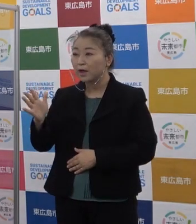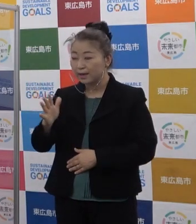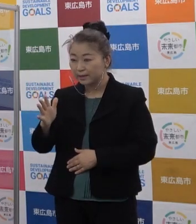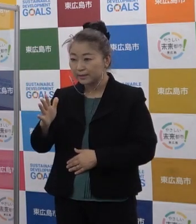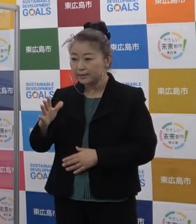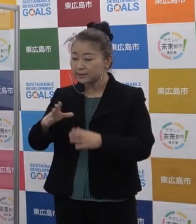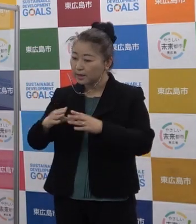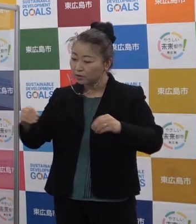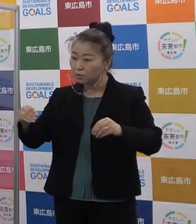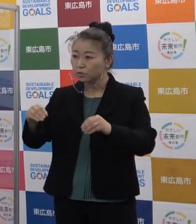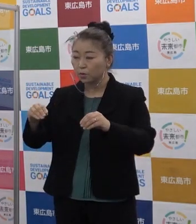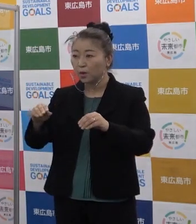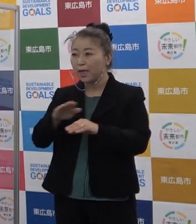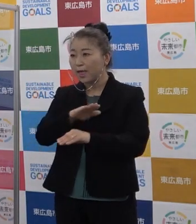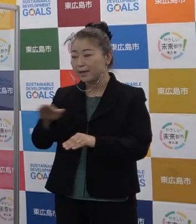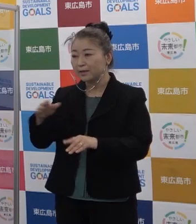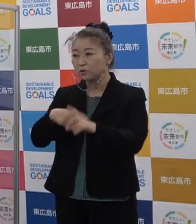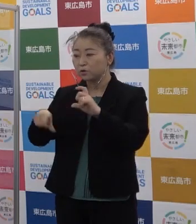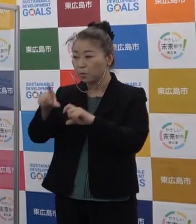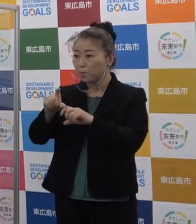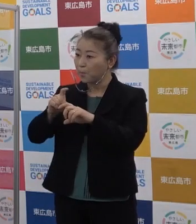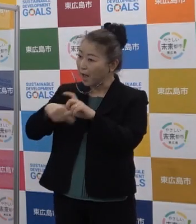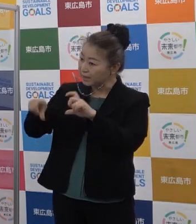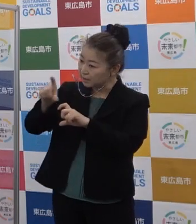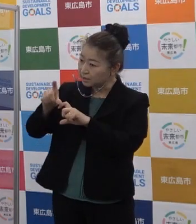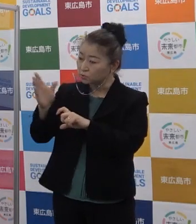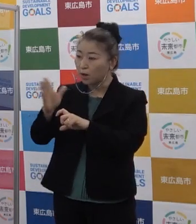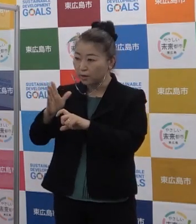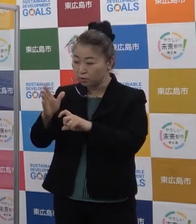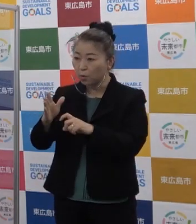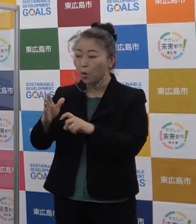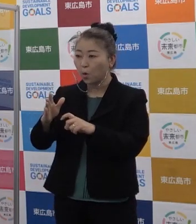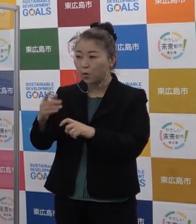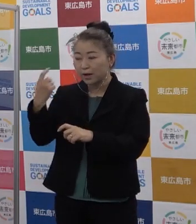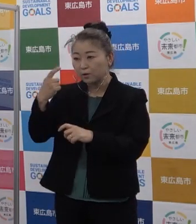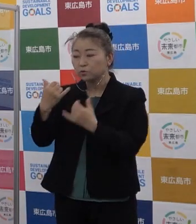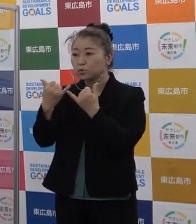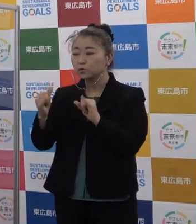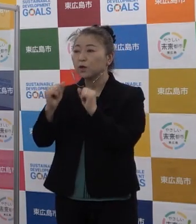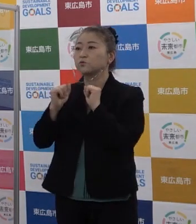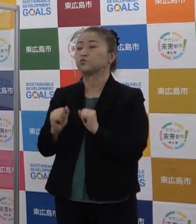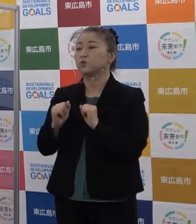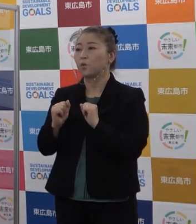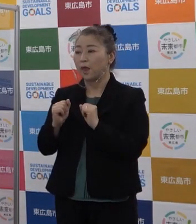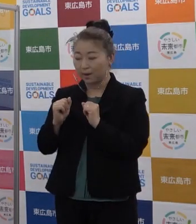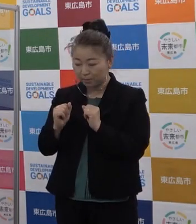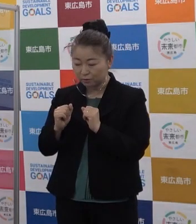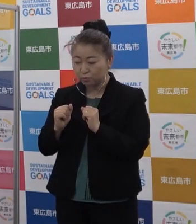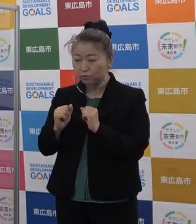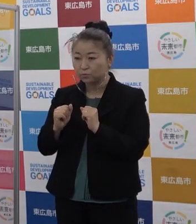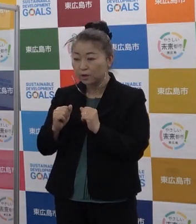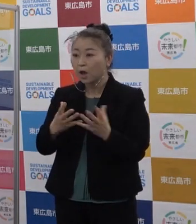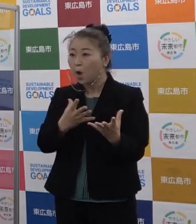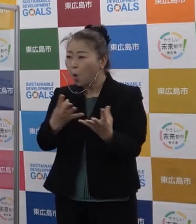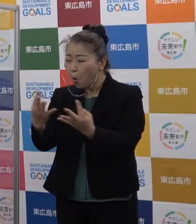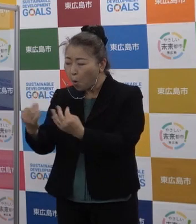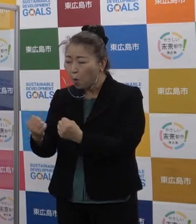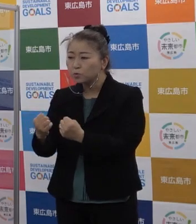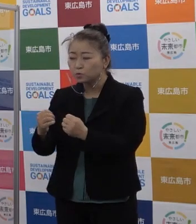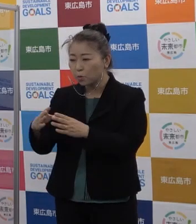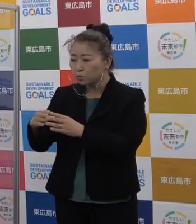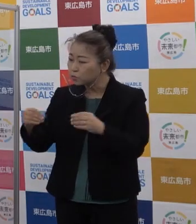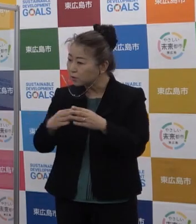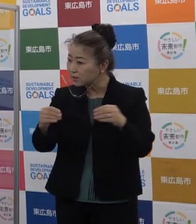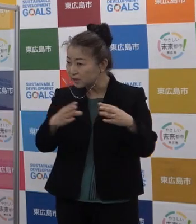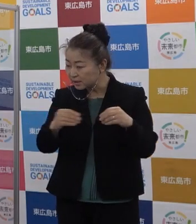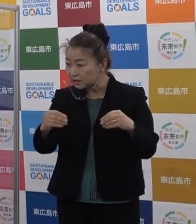字となっています。さらに、もちろん特徴として大変多くの国籍、100カ国を超